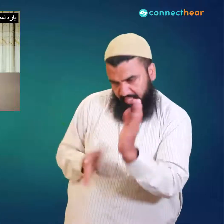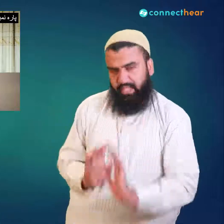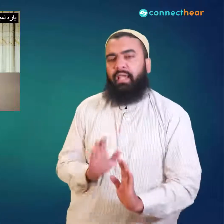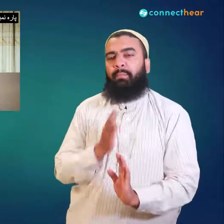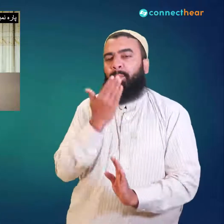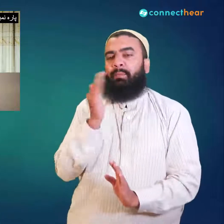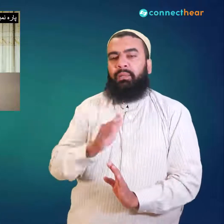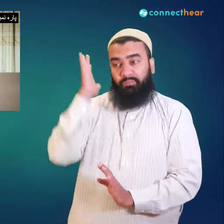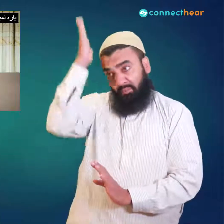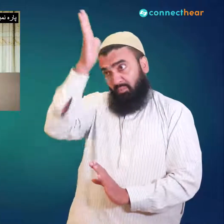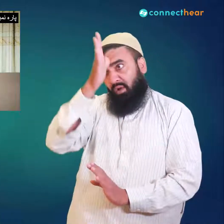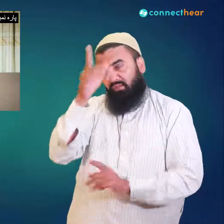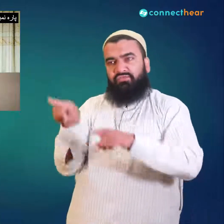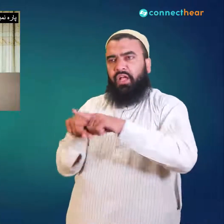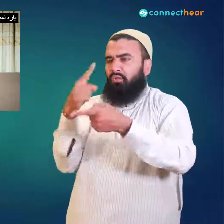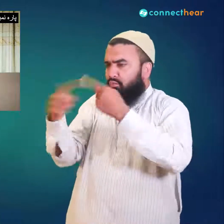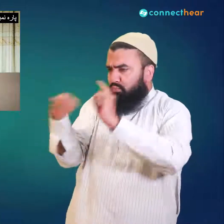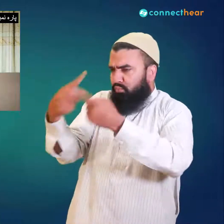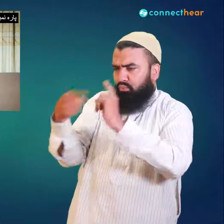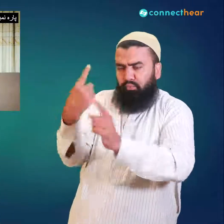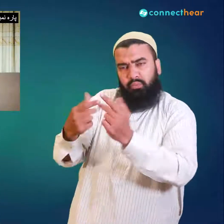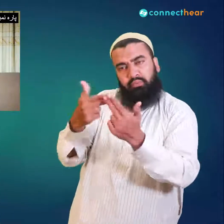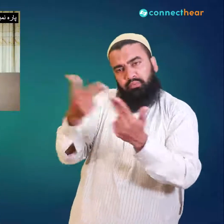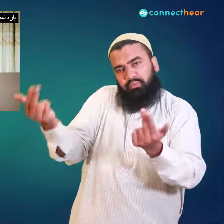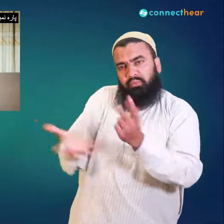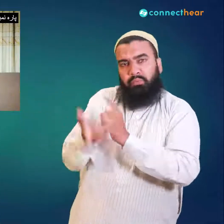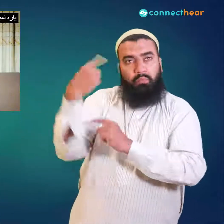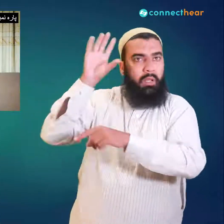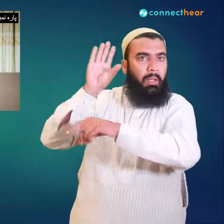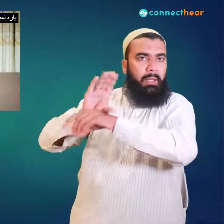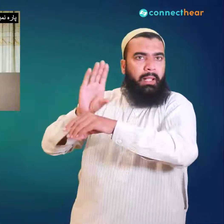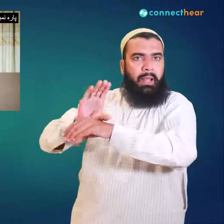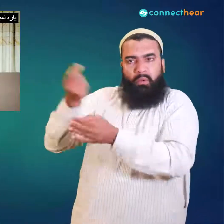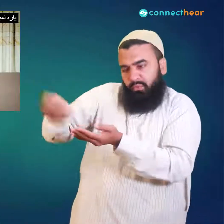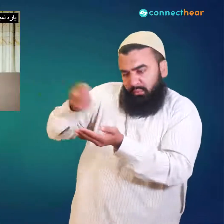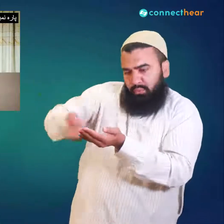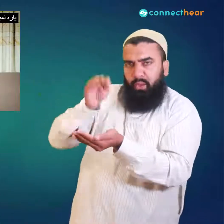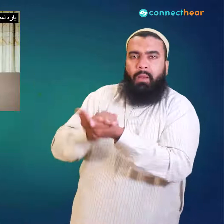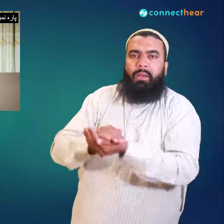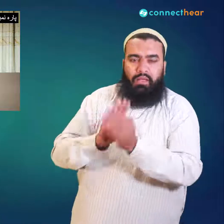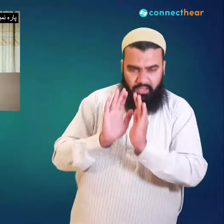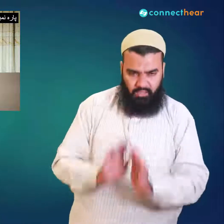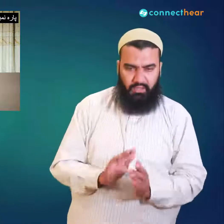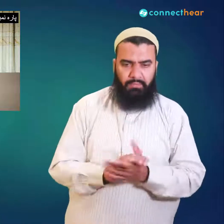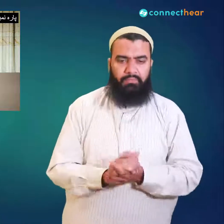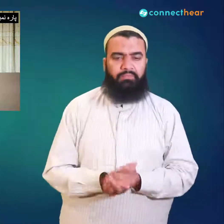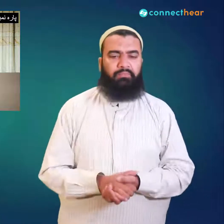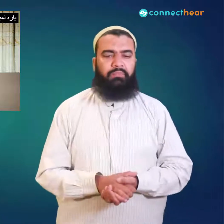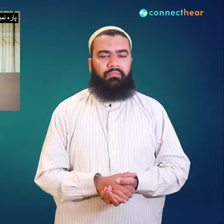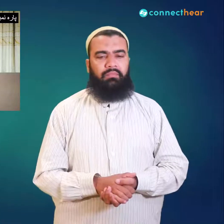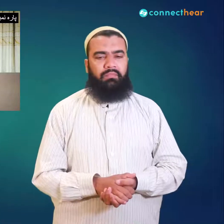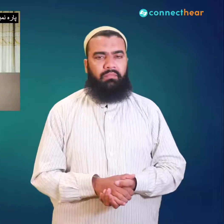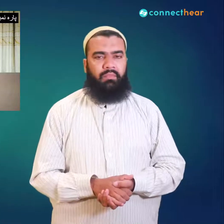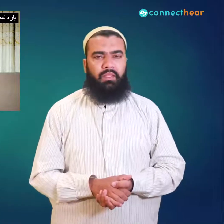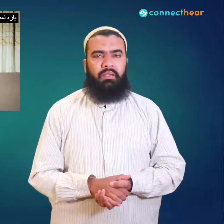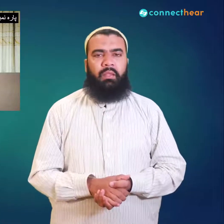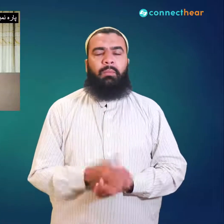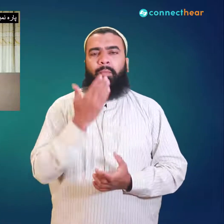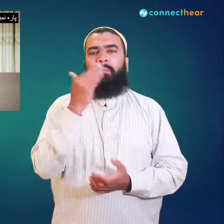تھا، اور اس میں جو ایک اسلوب اور ترتیب بیان کی گئی، معاملہ بیع کا فرمایا